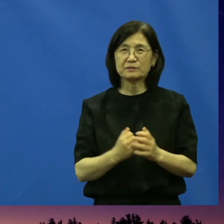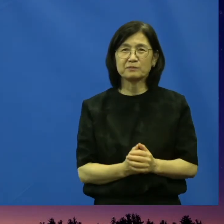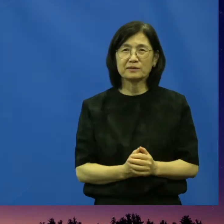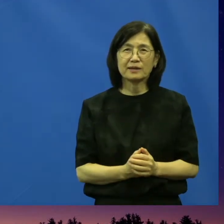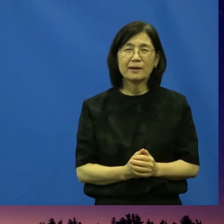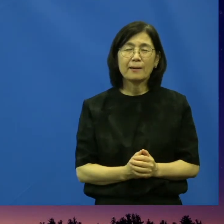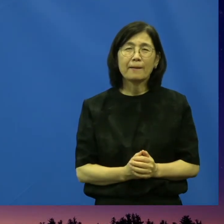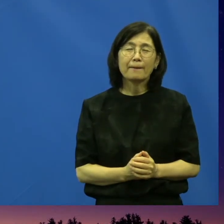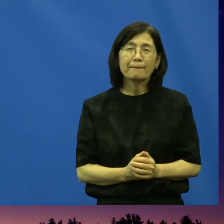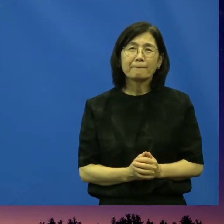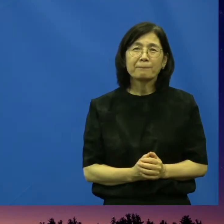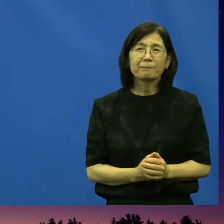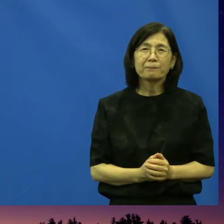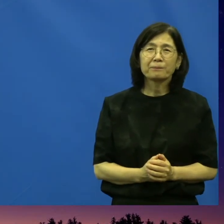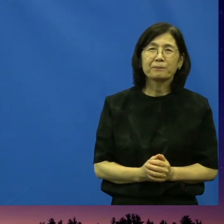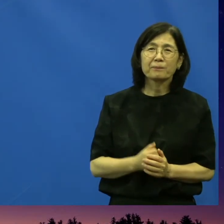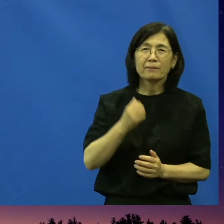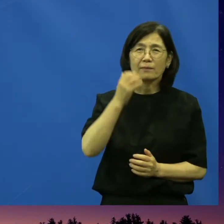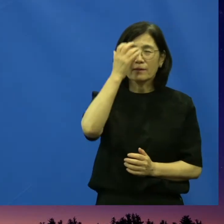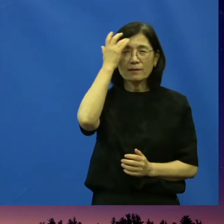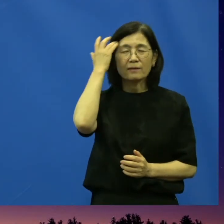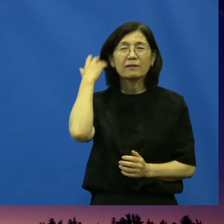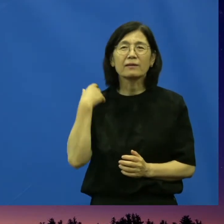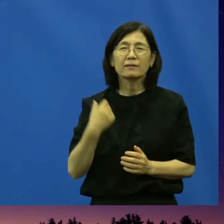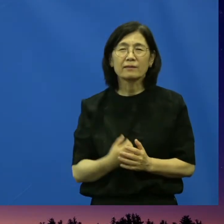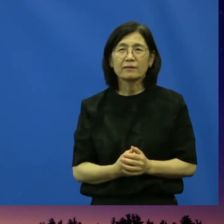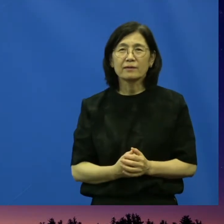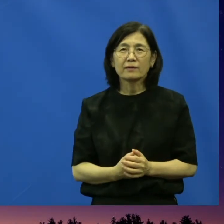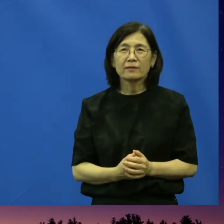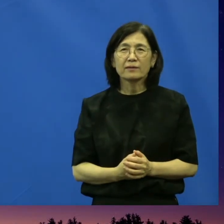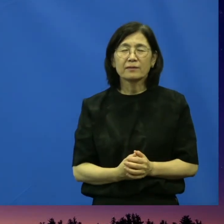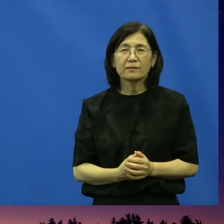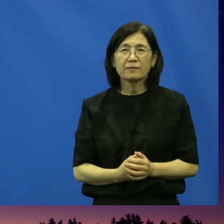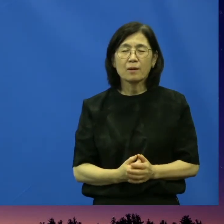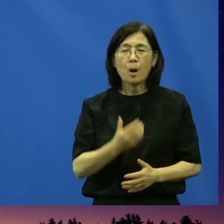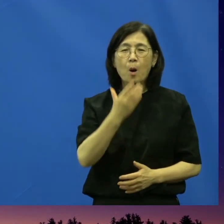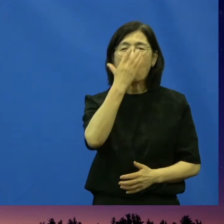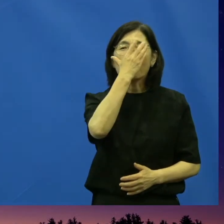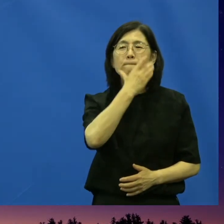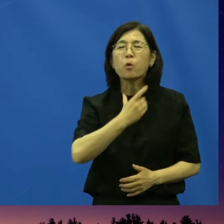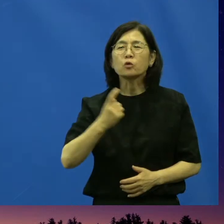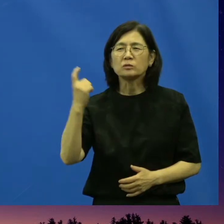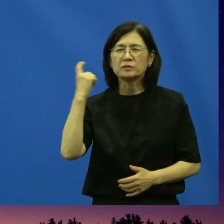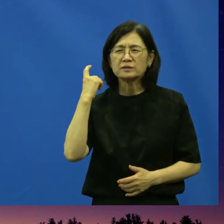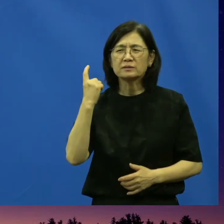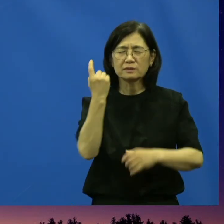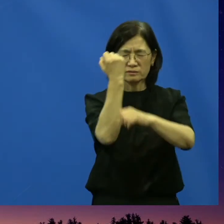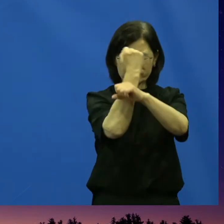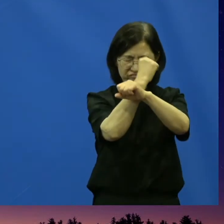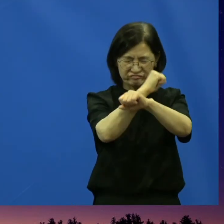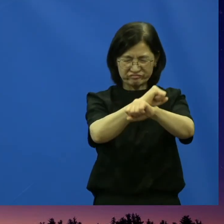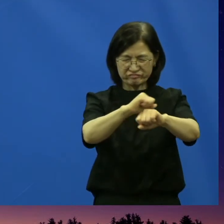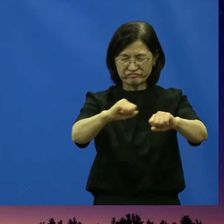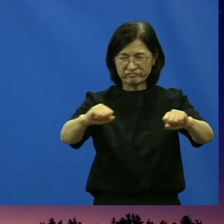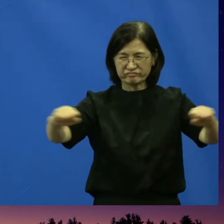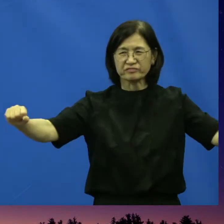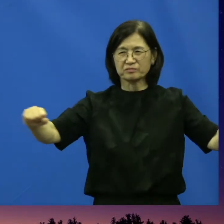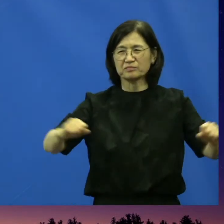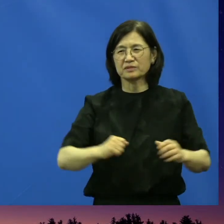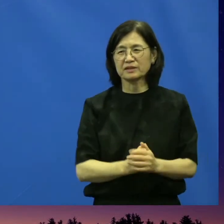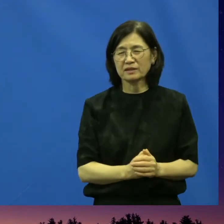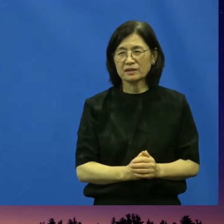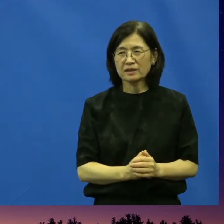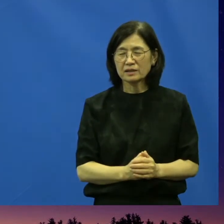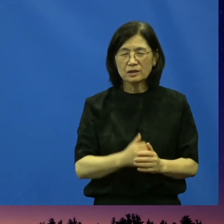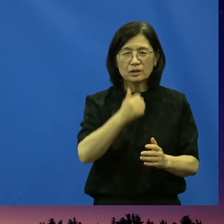그죠? 너무너무 복음의 스펙트럼은 크고 넓고 강대해요. 누구도 거절하지